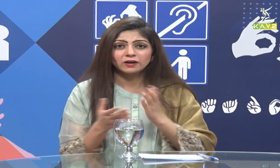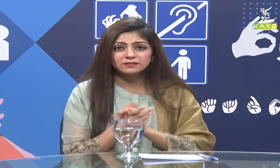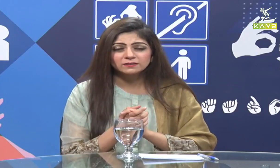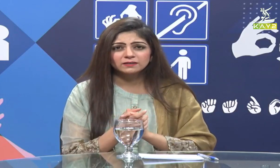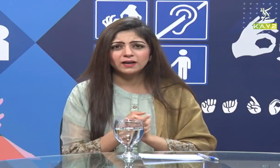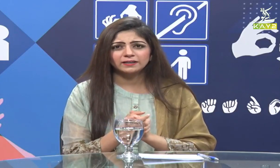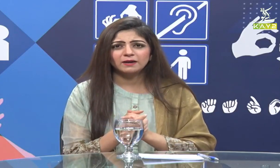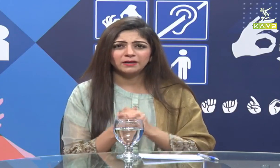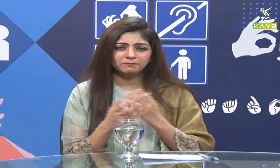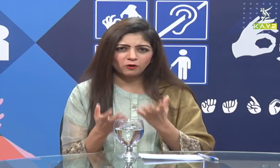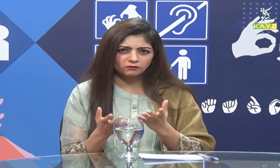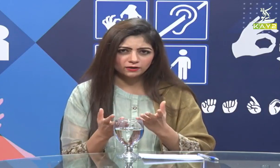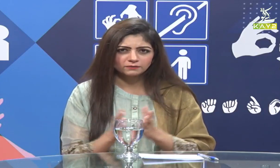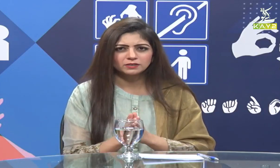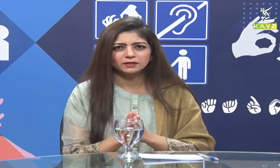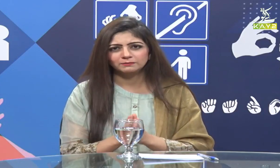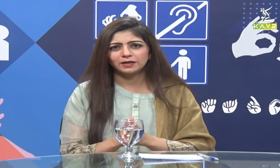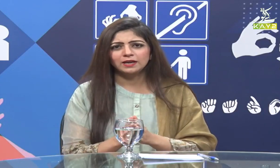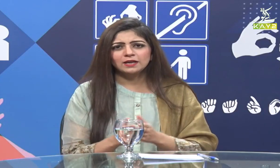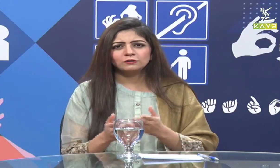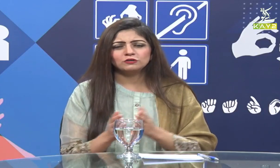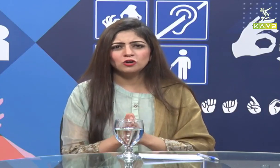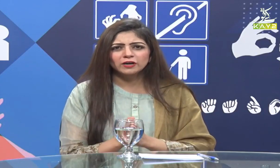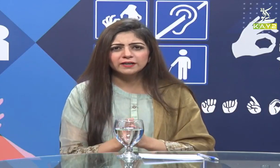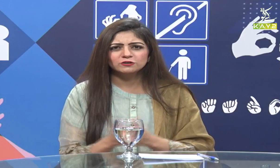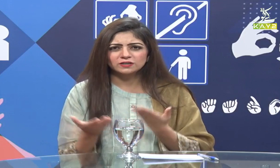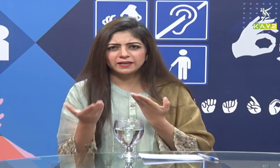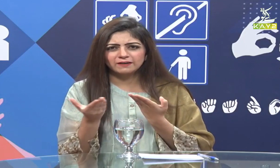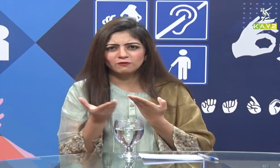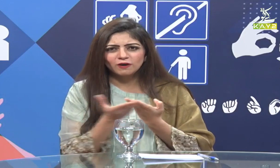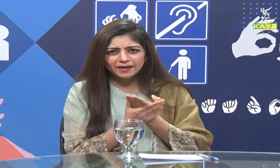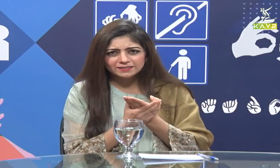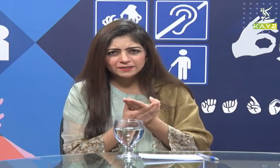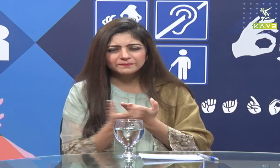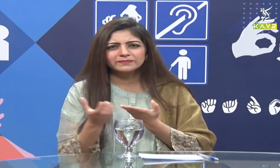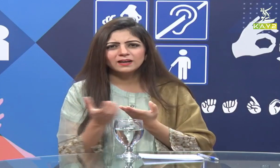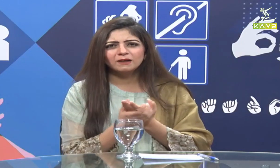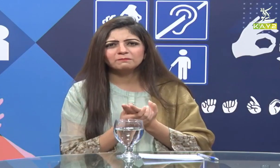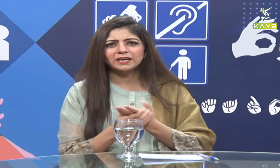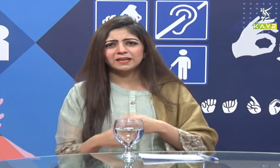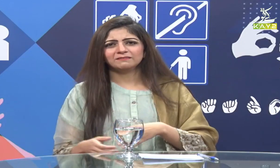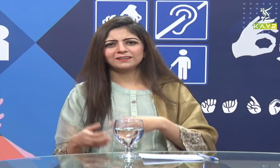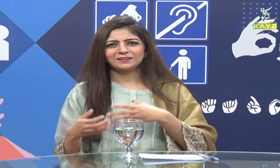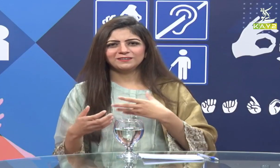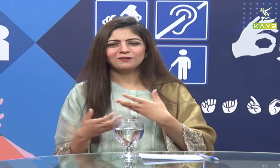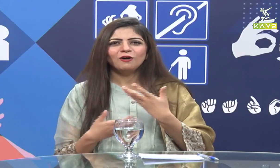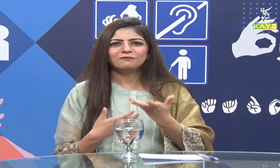जॉगर्स, ताकि हमारे पाँव गर्म से गर्म रहें, तो जॉगर का जो साइन है वो ऐसे। अब मैं